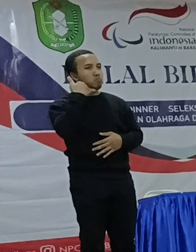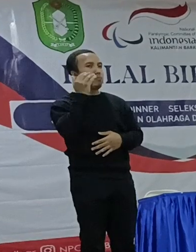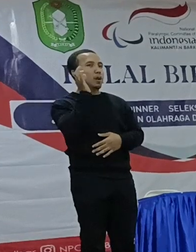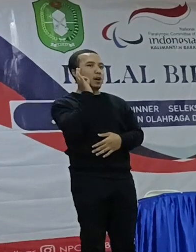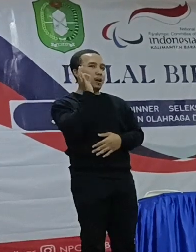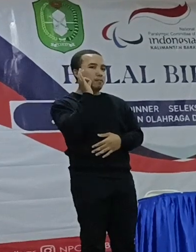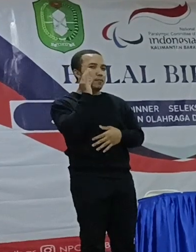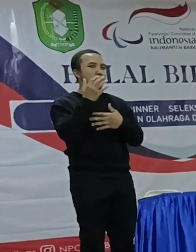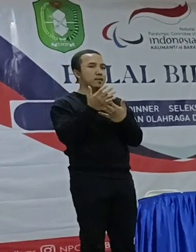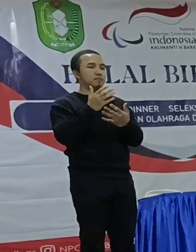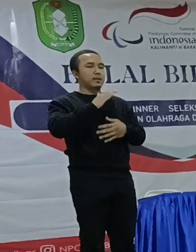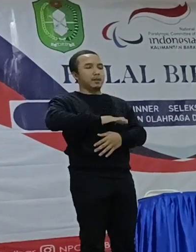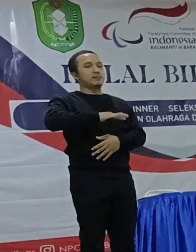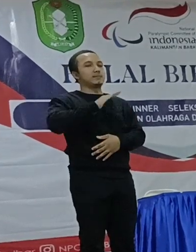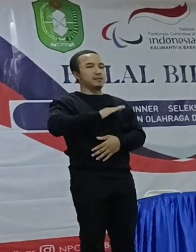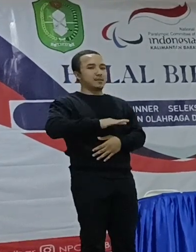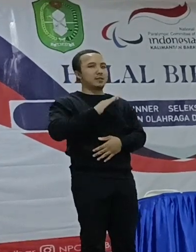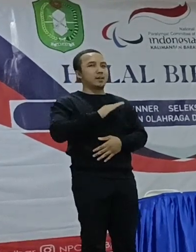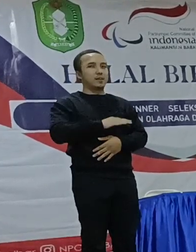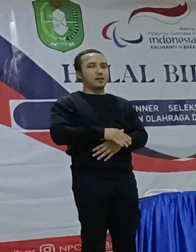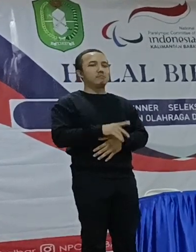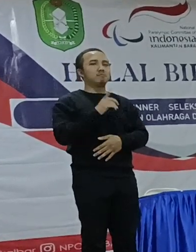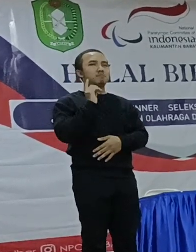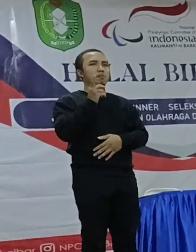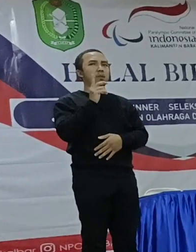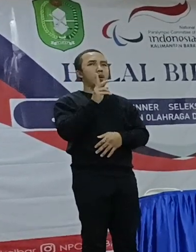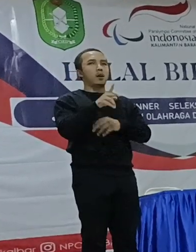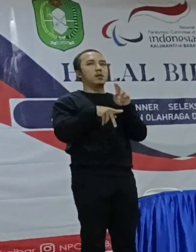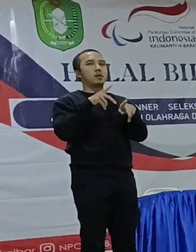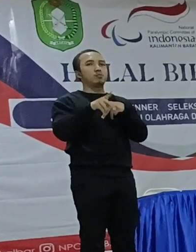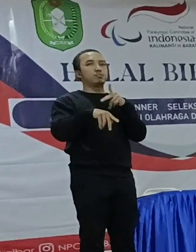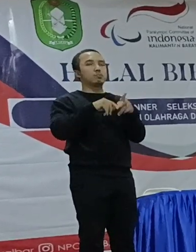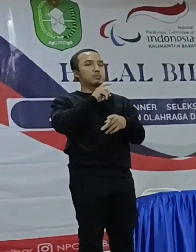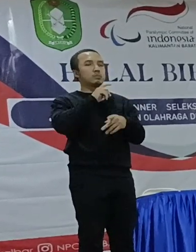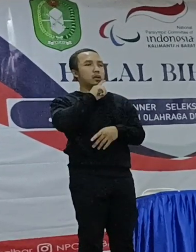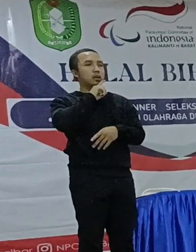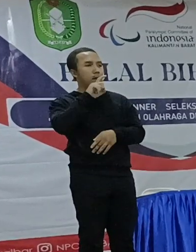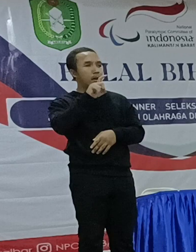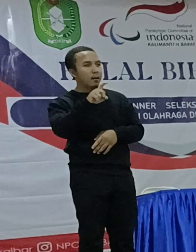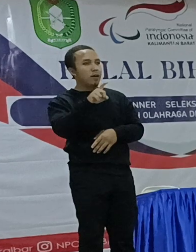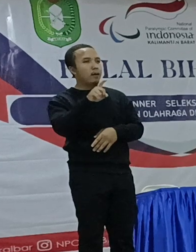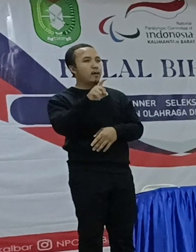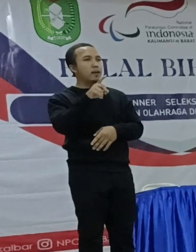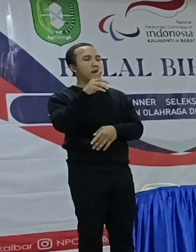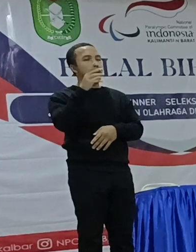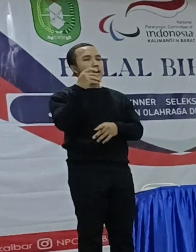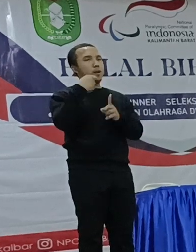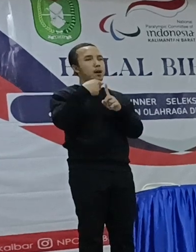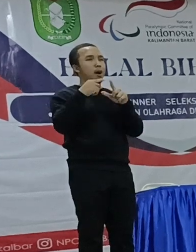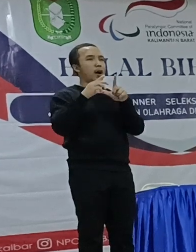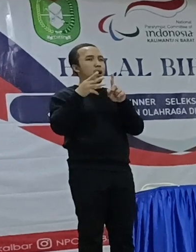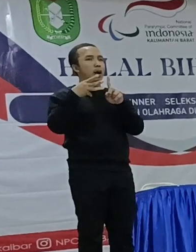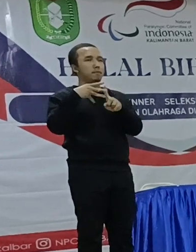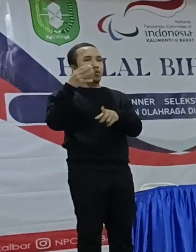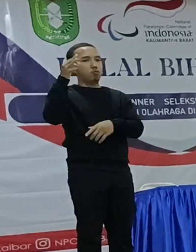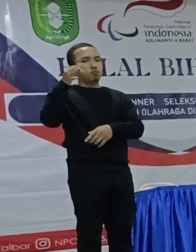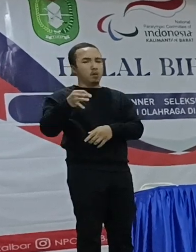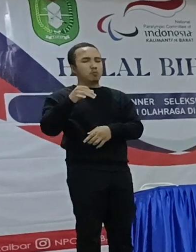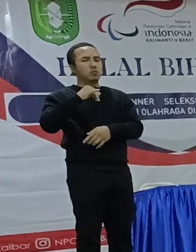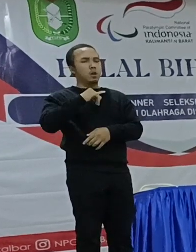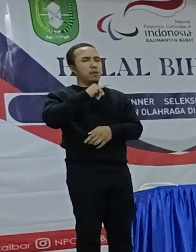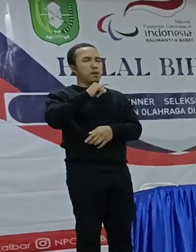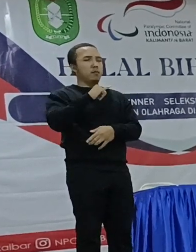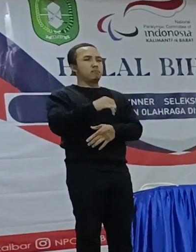yang kena begitu ya kan. Karena kalau di sekolah itu sama, tidak ada dananya, ada letter. Jadi